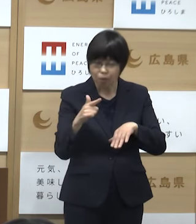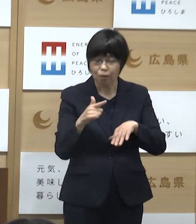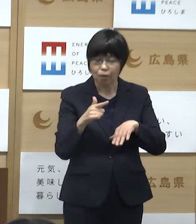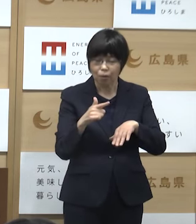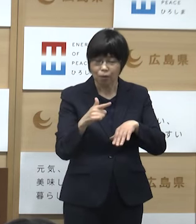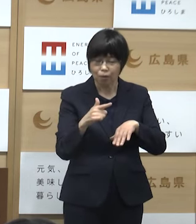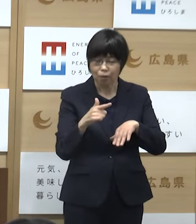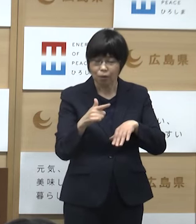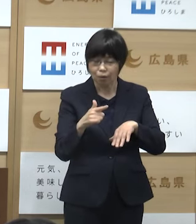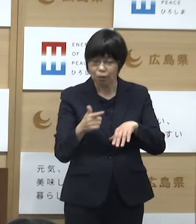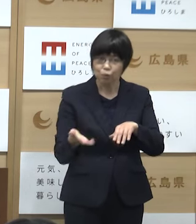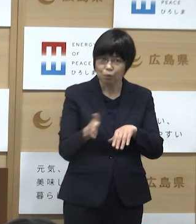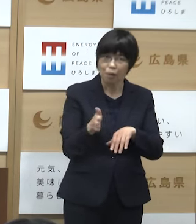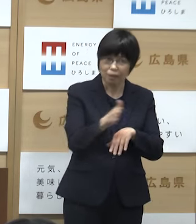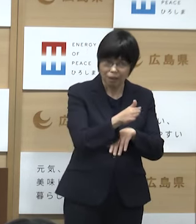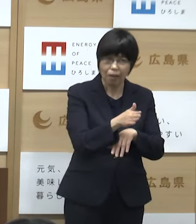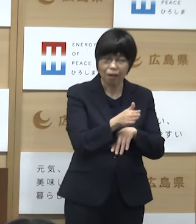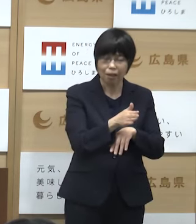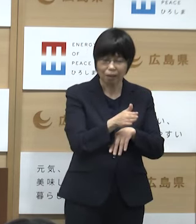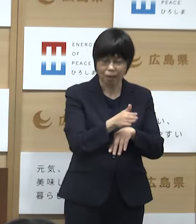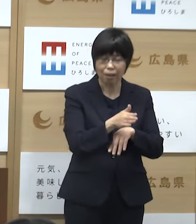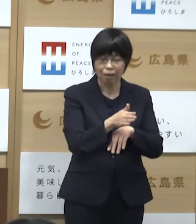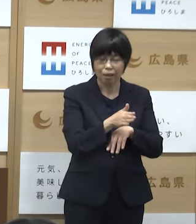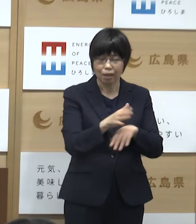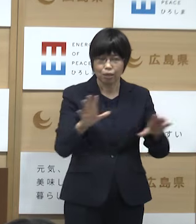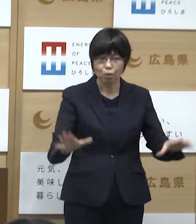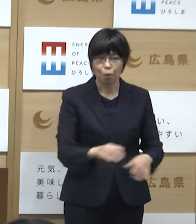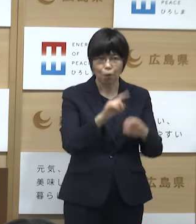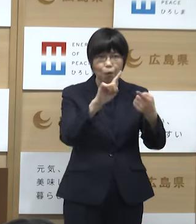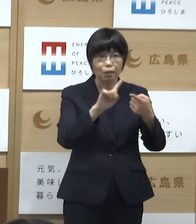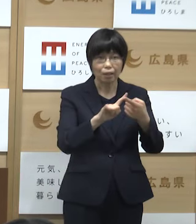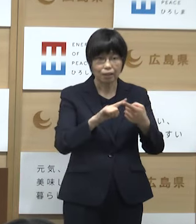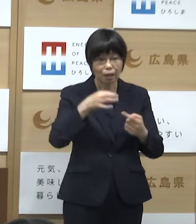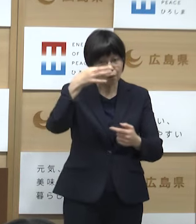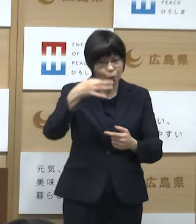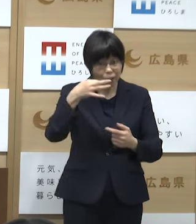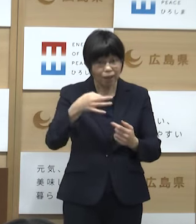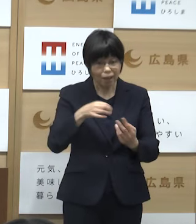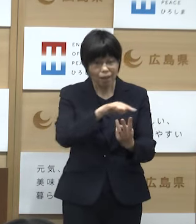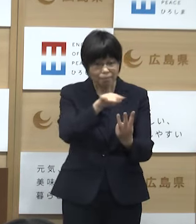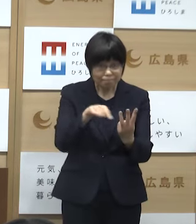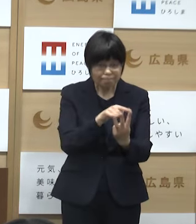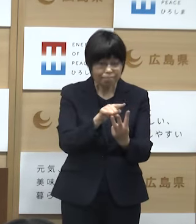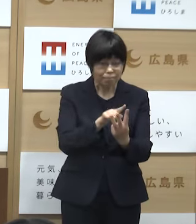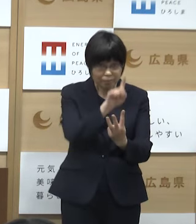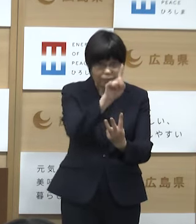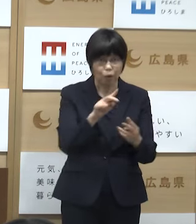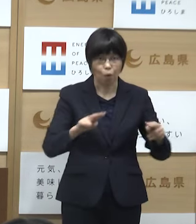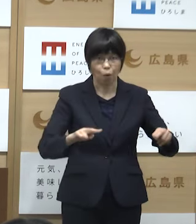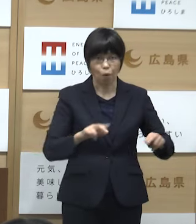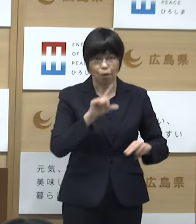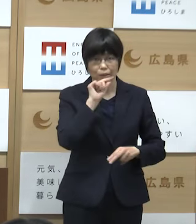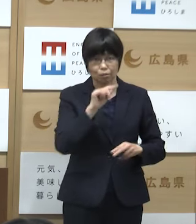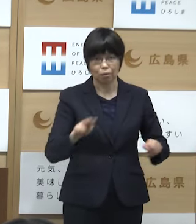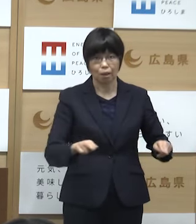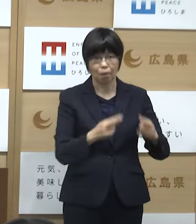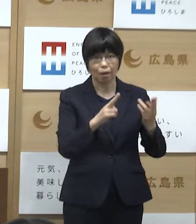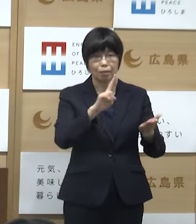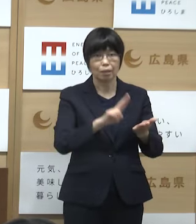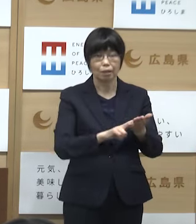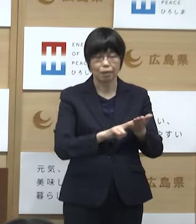を含めた、この総合的な評価で決めたということです。 ありがとうございます。 は